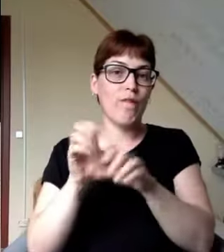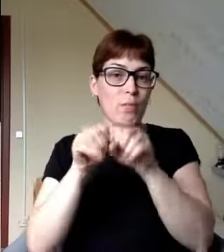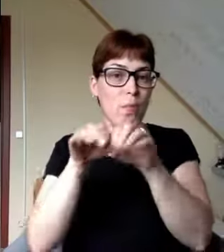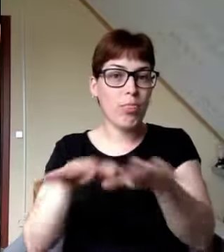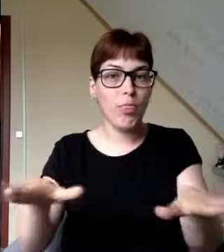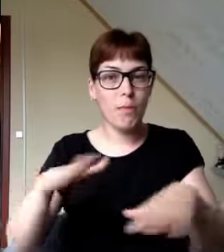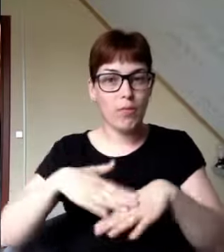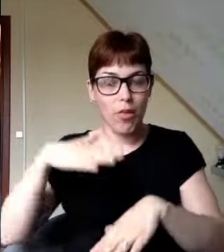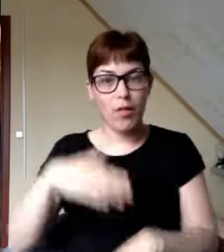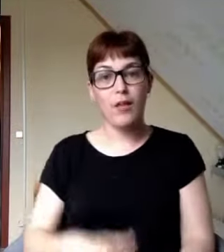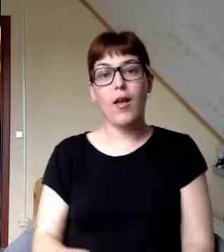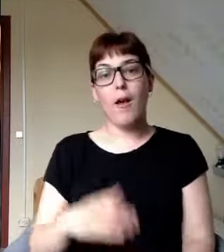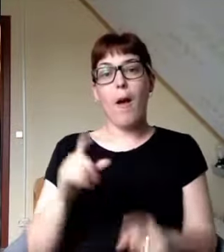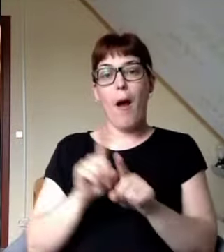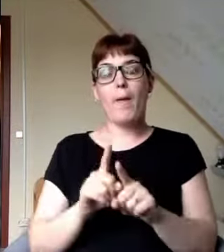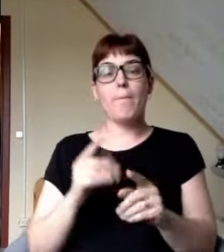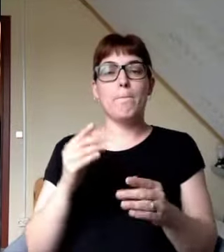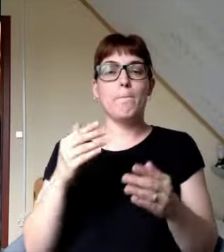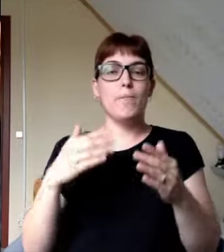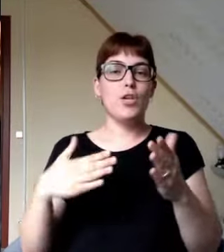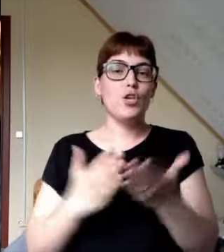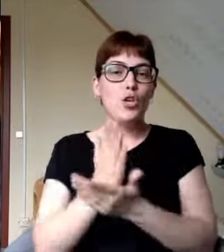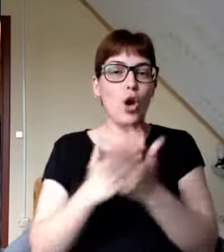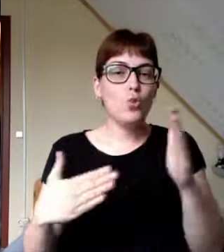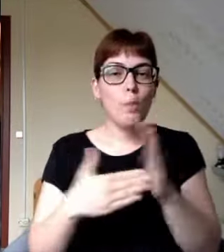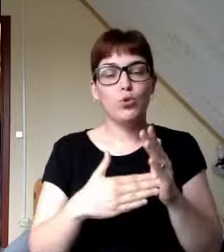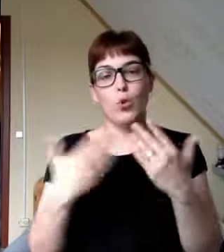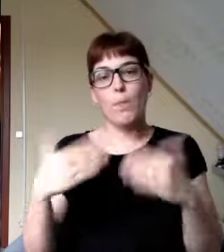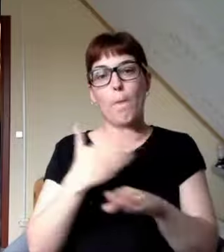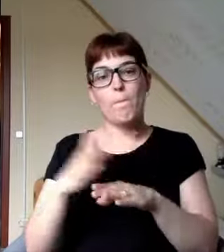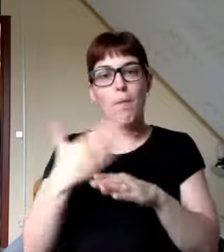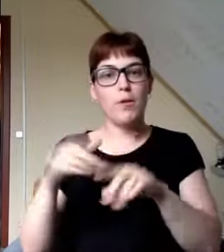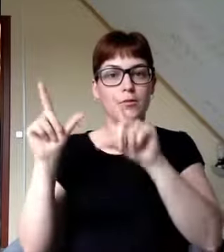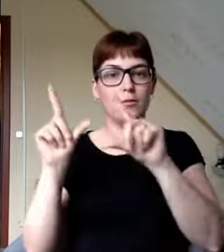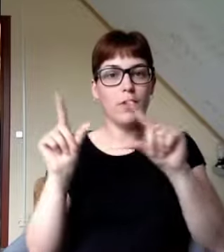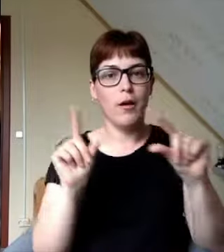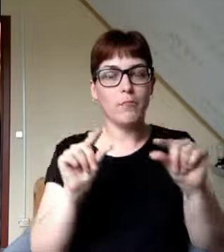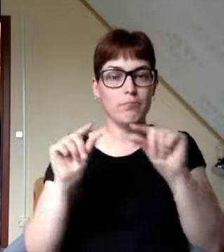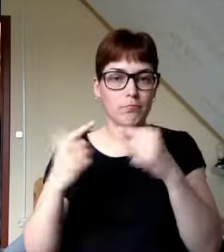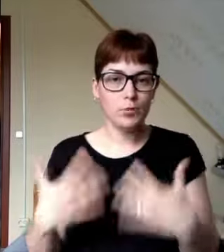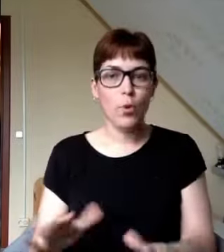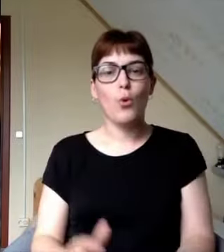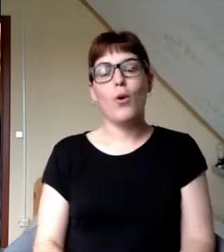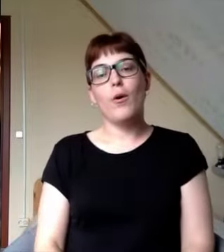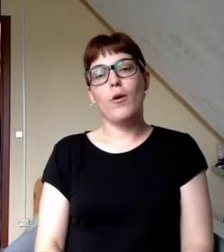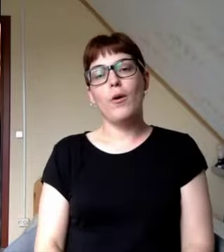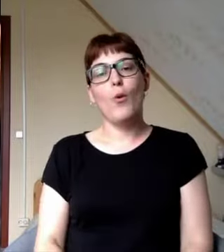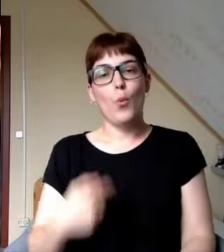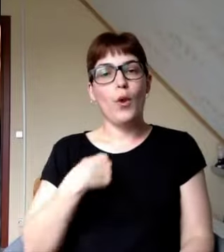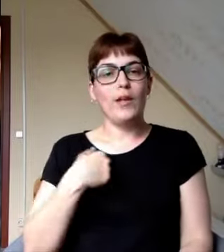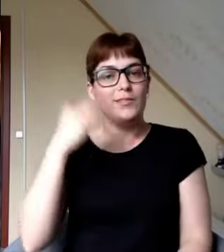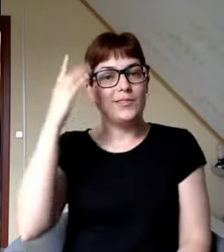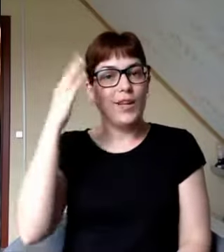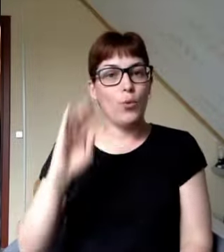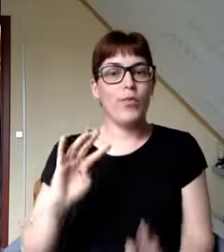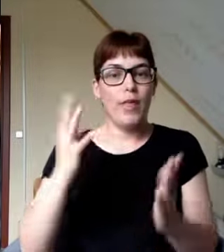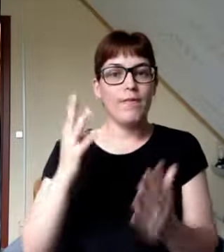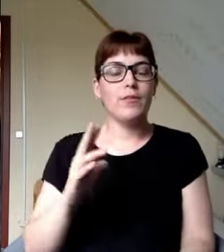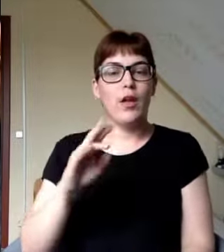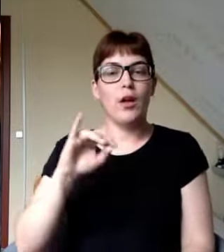ierobežā tiek pamazām atsalti. Es ceru, ka 9. datumā, ka uz